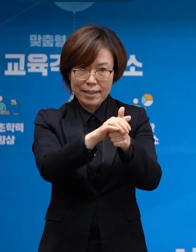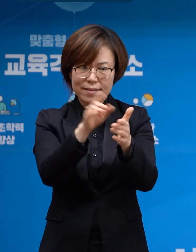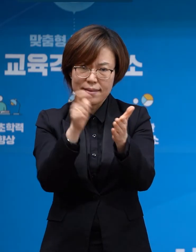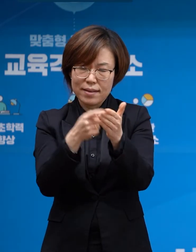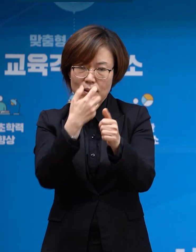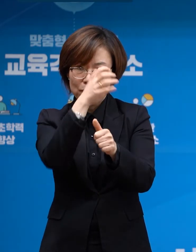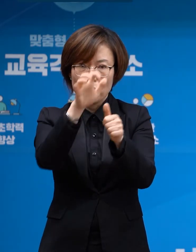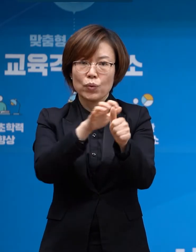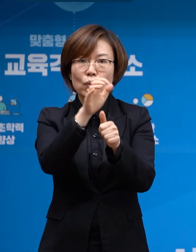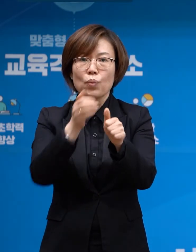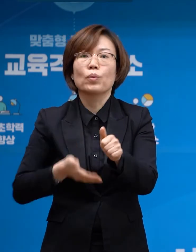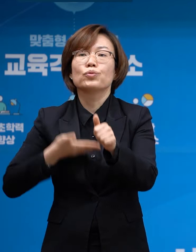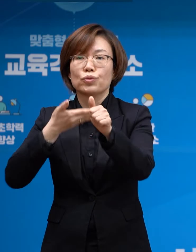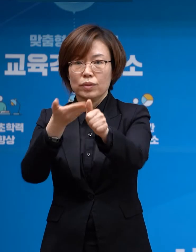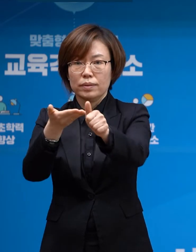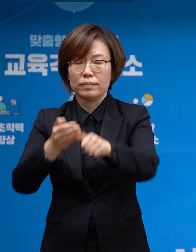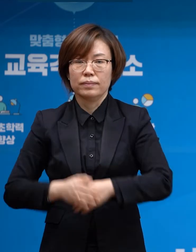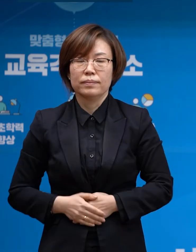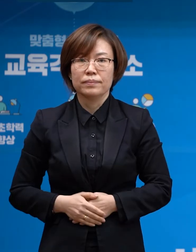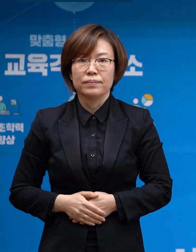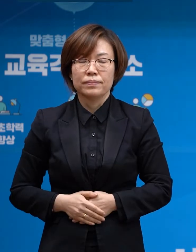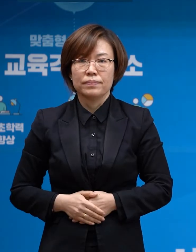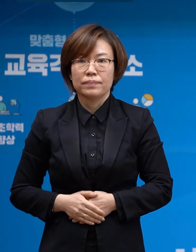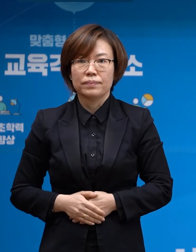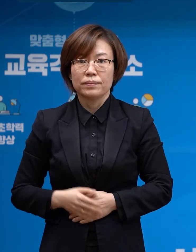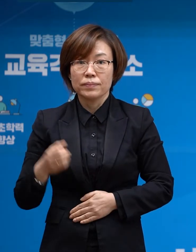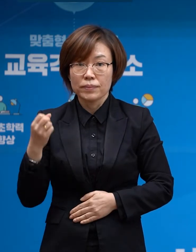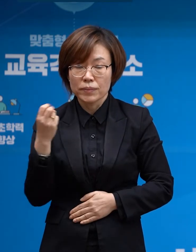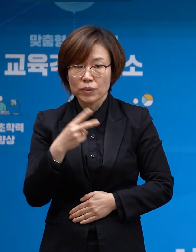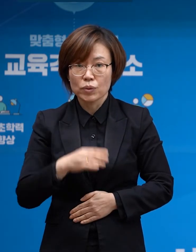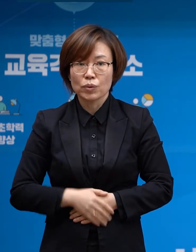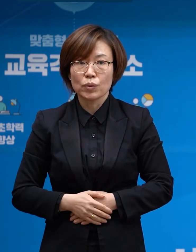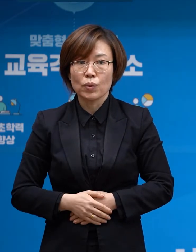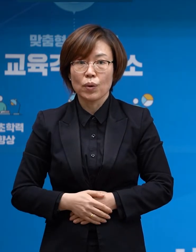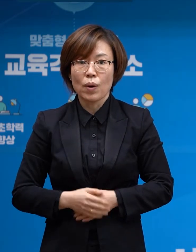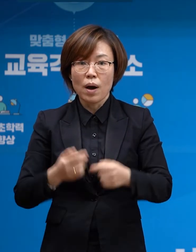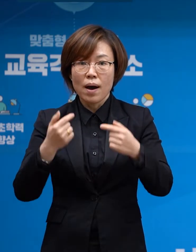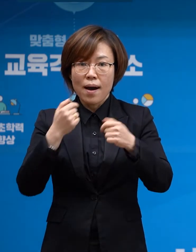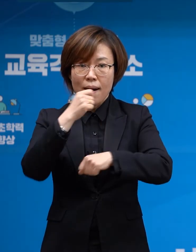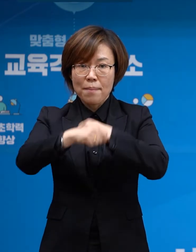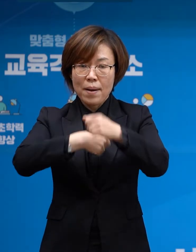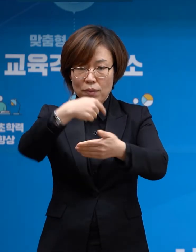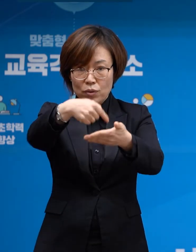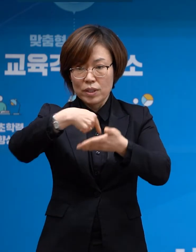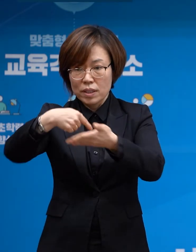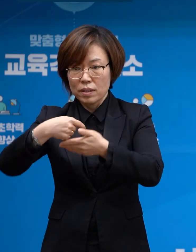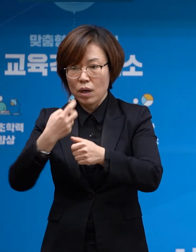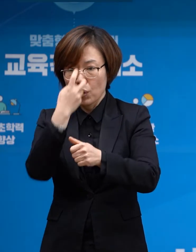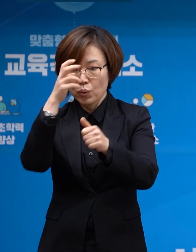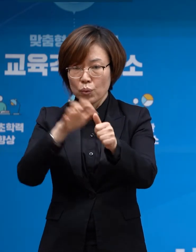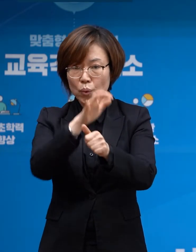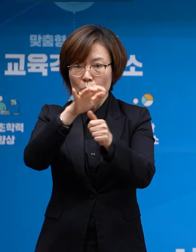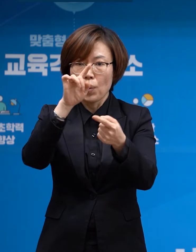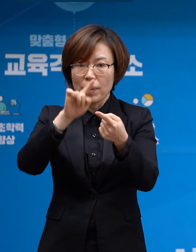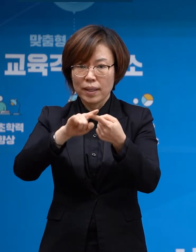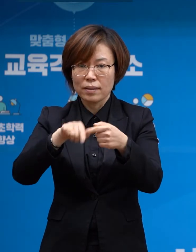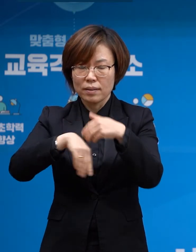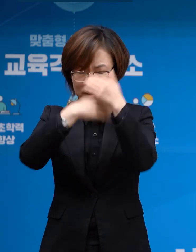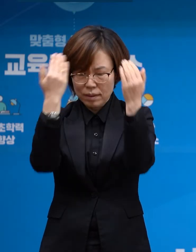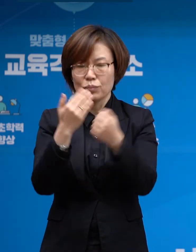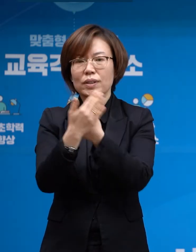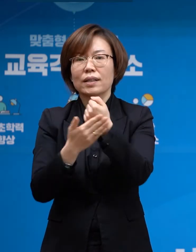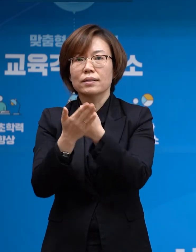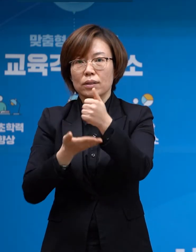긴급 돌봄을 제공하도록 하겠습니다. 또한 수시 신청을 통해 모든 돌봄 수요를 수용할 수